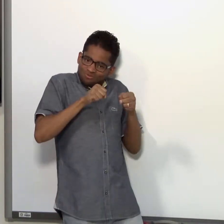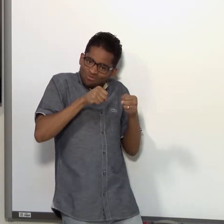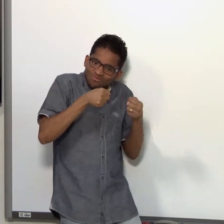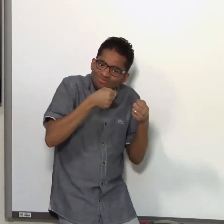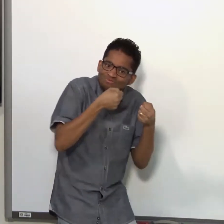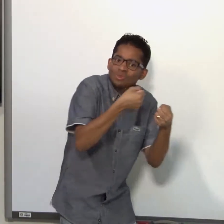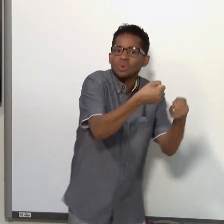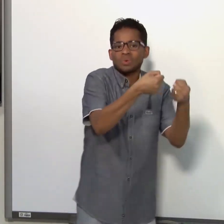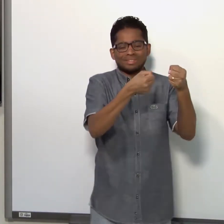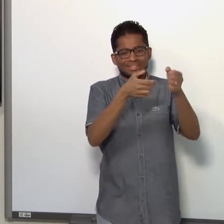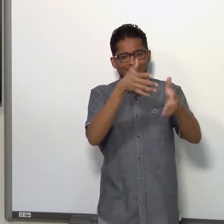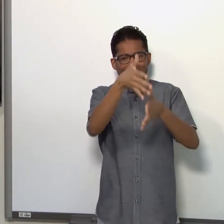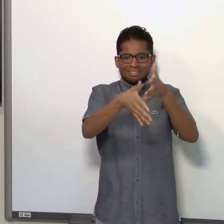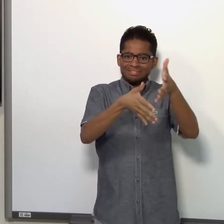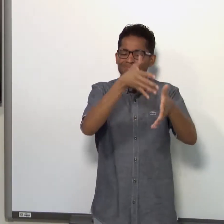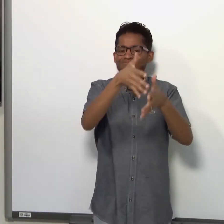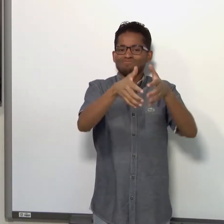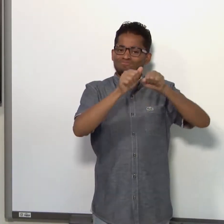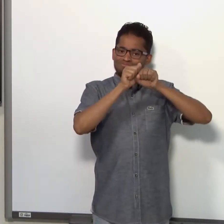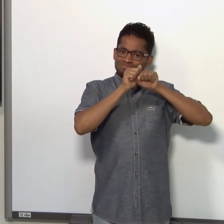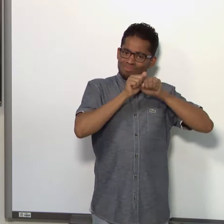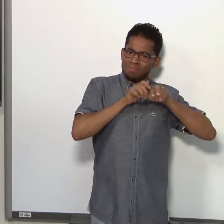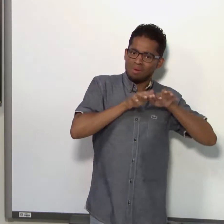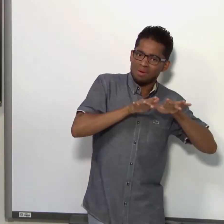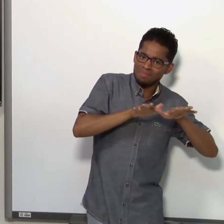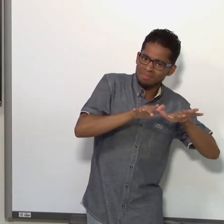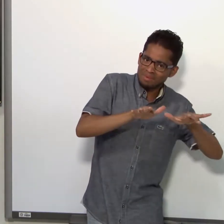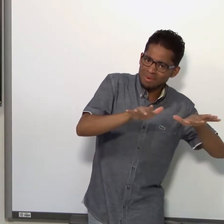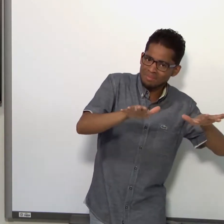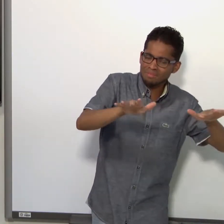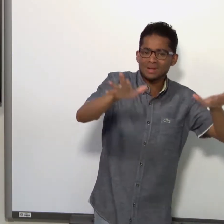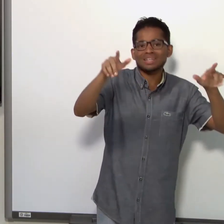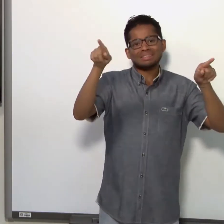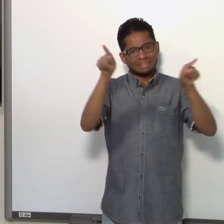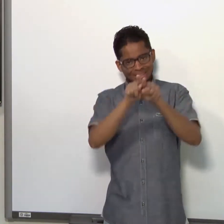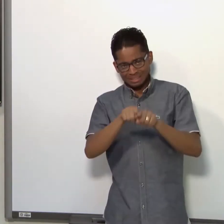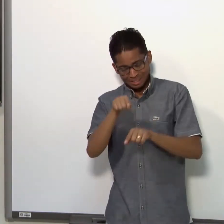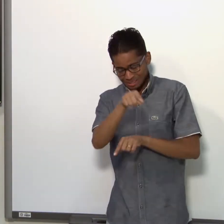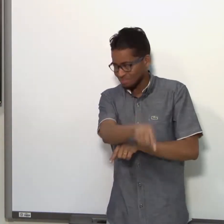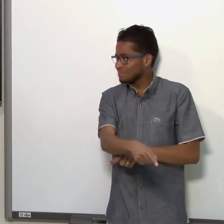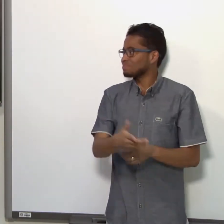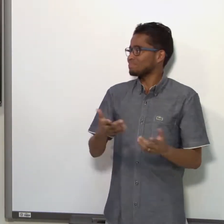de sinais. E essa língua foi ganhando força e se disseminando.